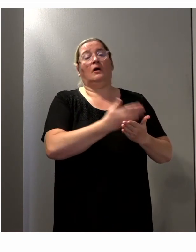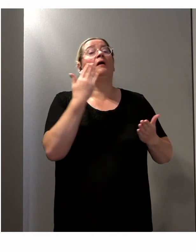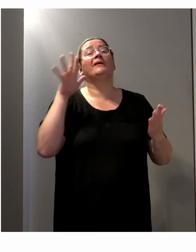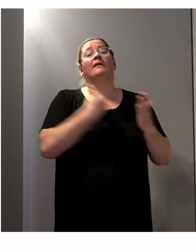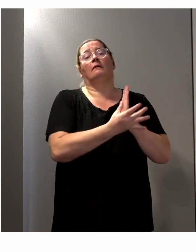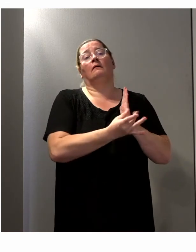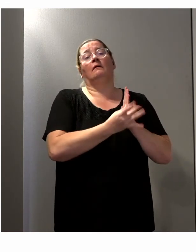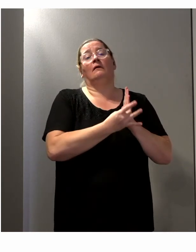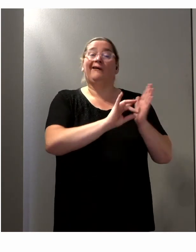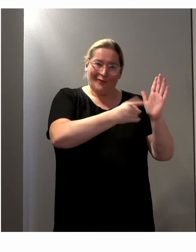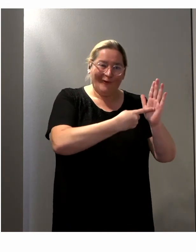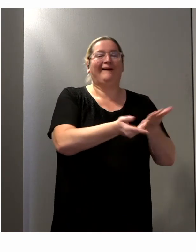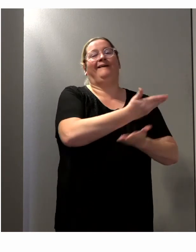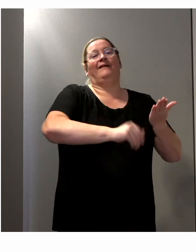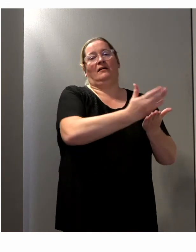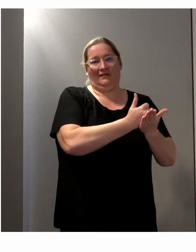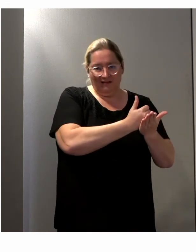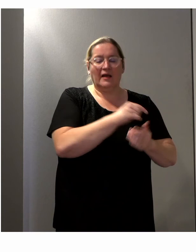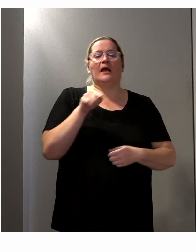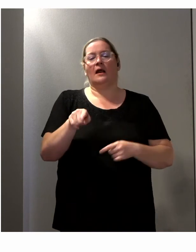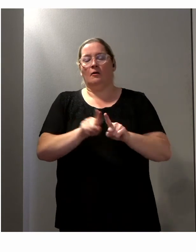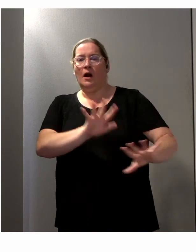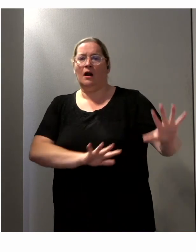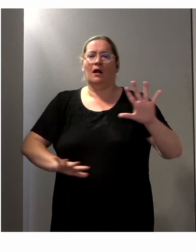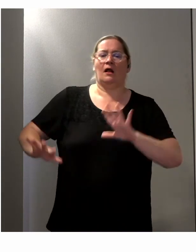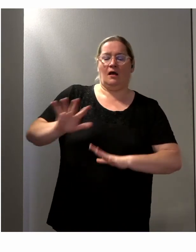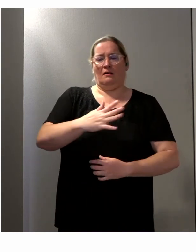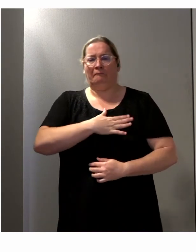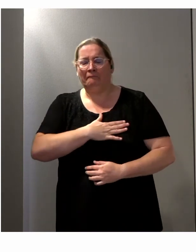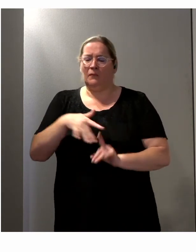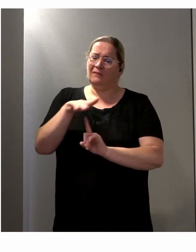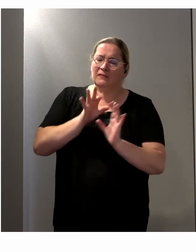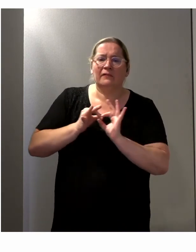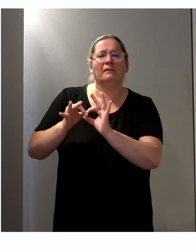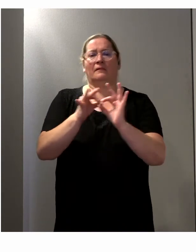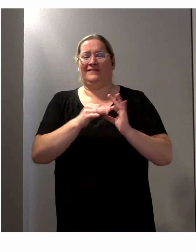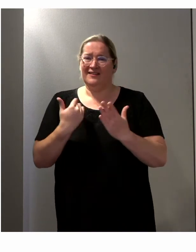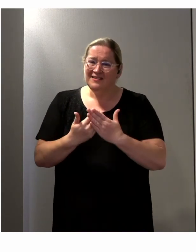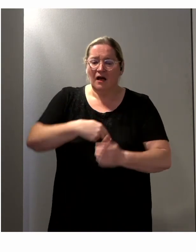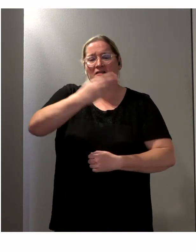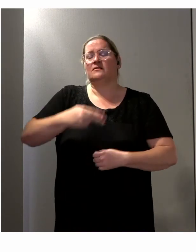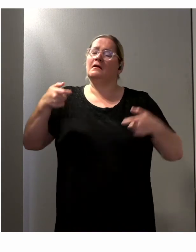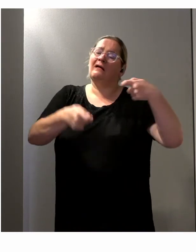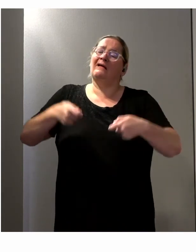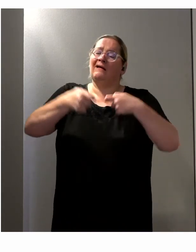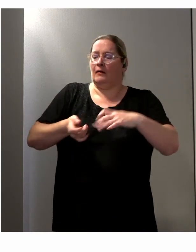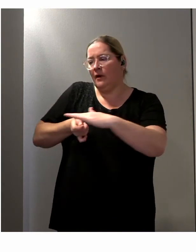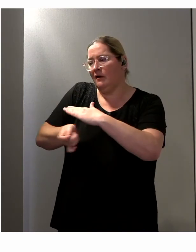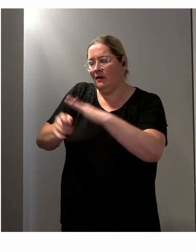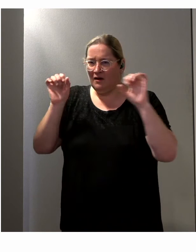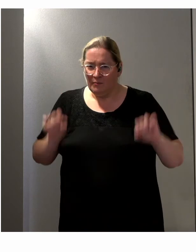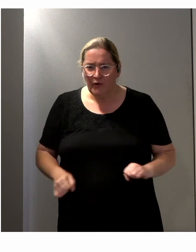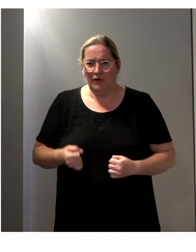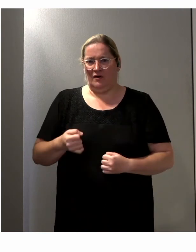ce qui relève malheureusement de manière palliative et subsidiaire de la solidarité nationale et du coup donc la logique